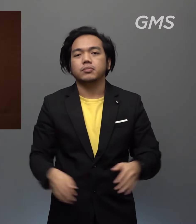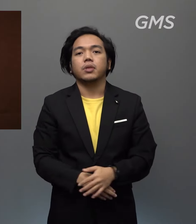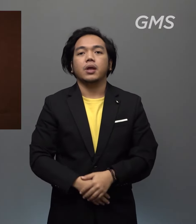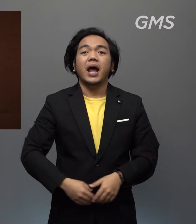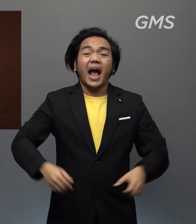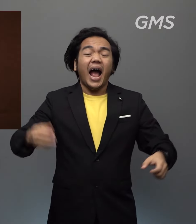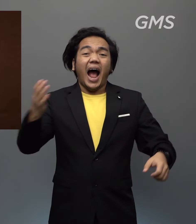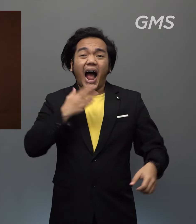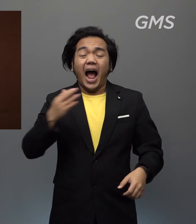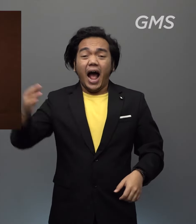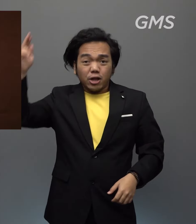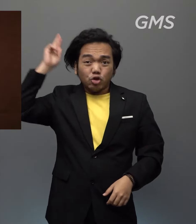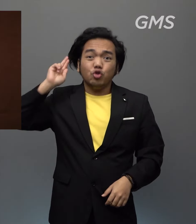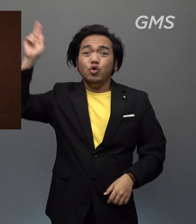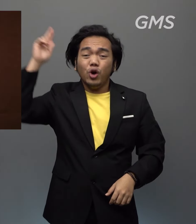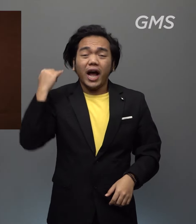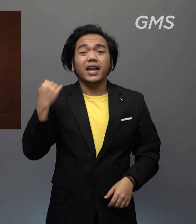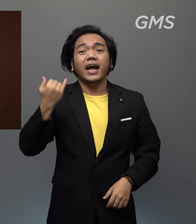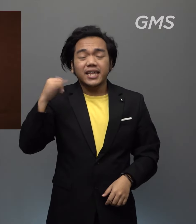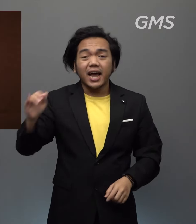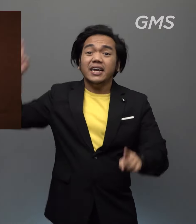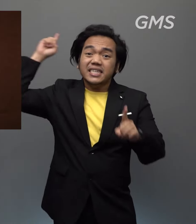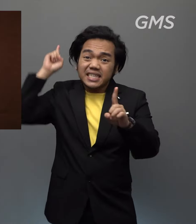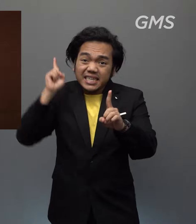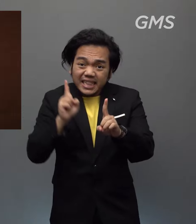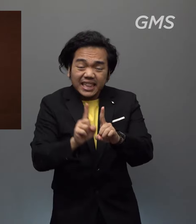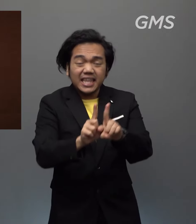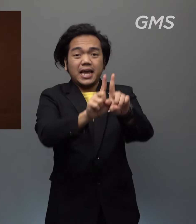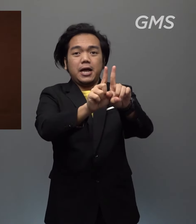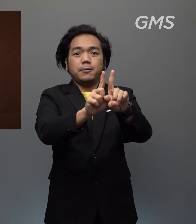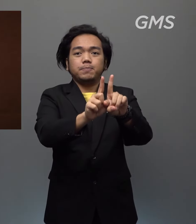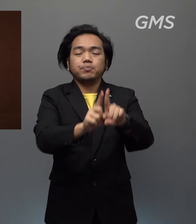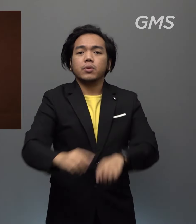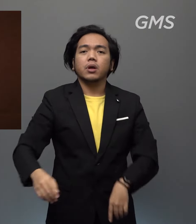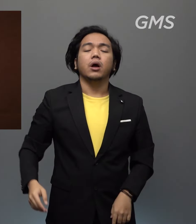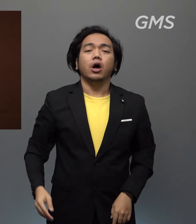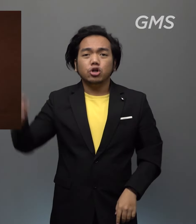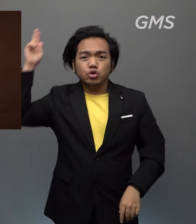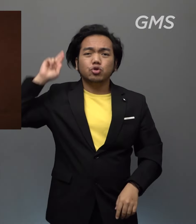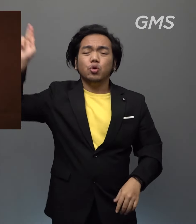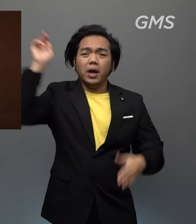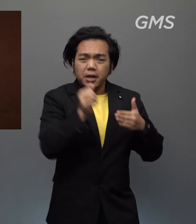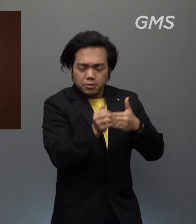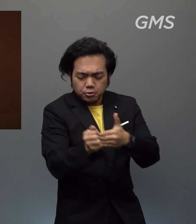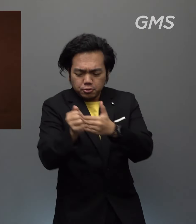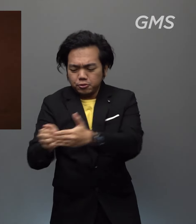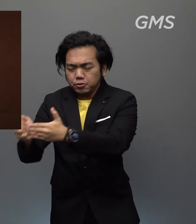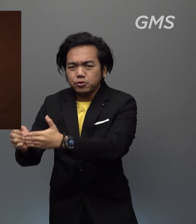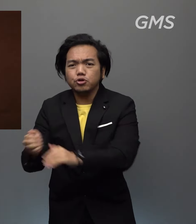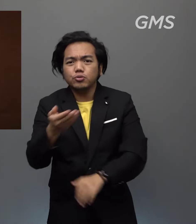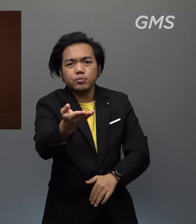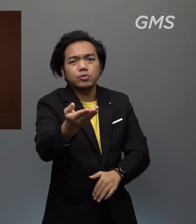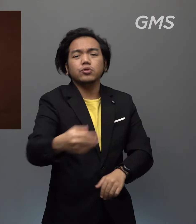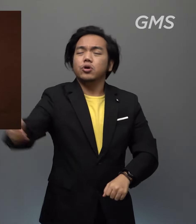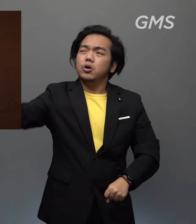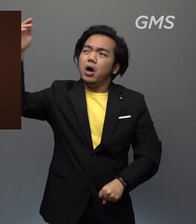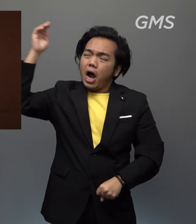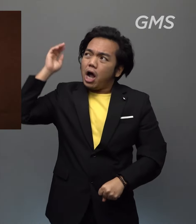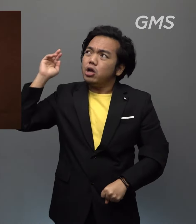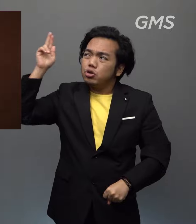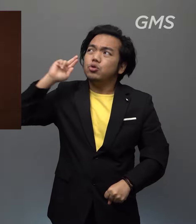ini adalah Allah yang setia. Lupakah kamu bahwa aku yang menuntunmu, aku yang menyertaimu, aku yang membawamu